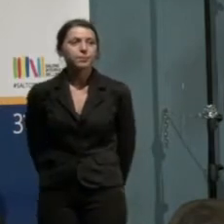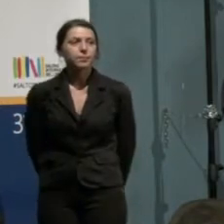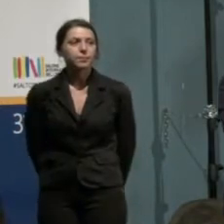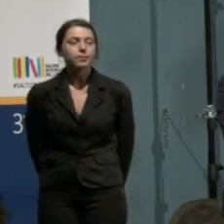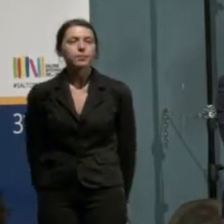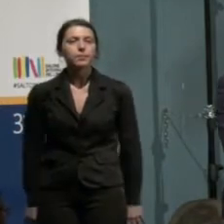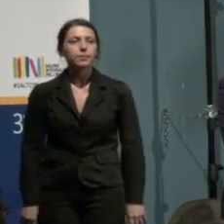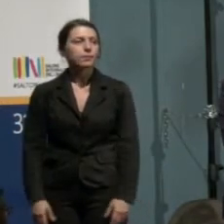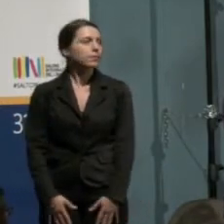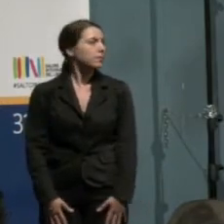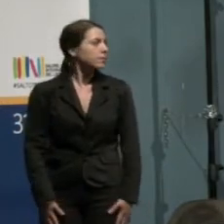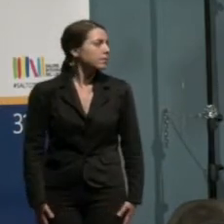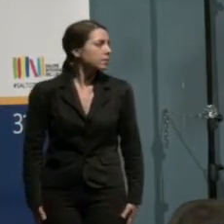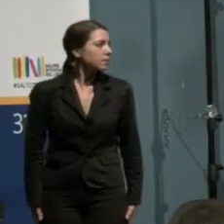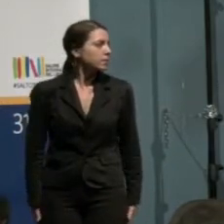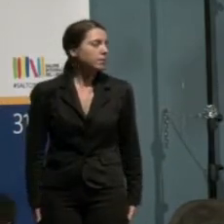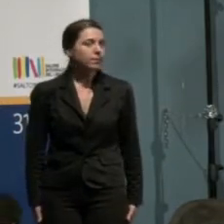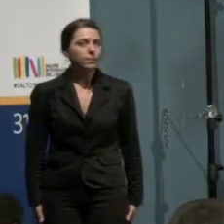è questo